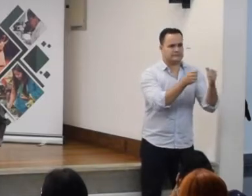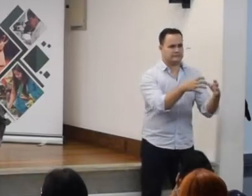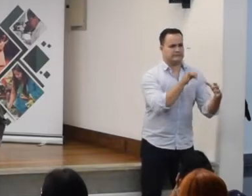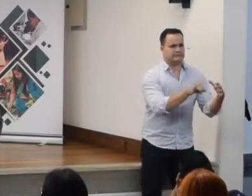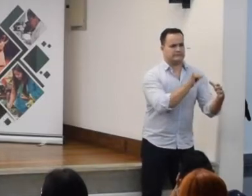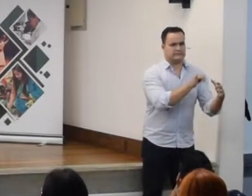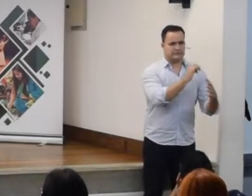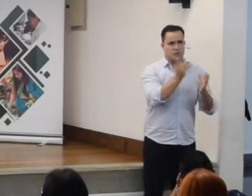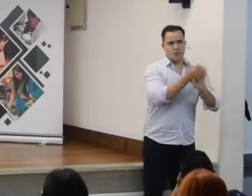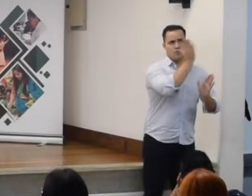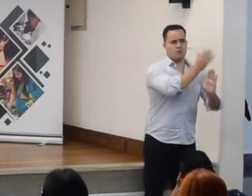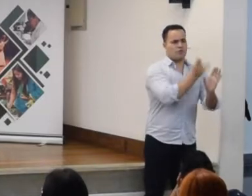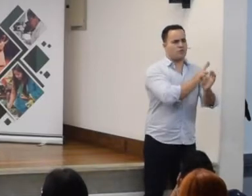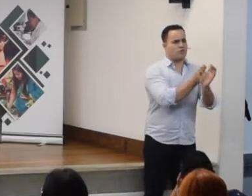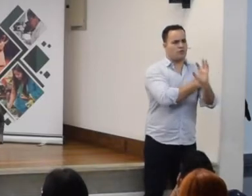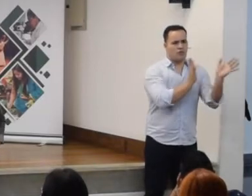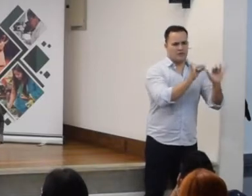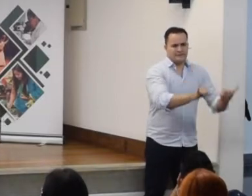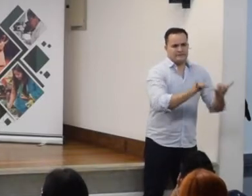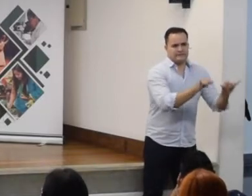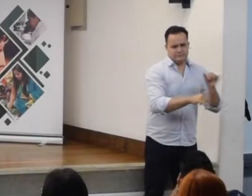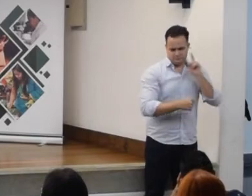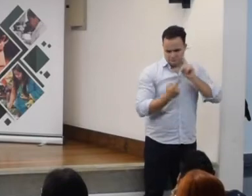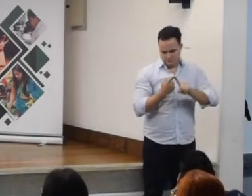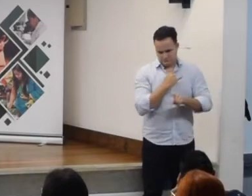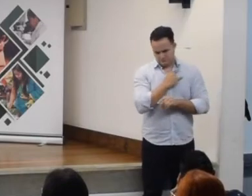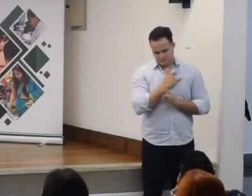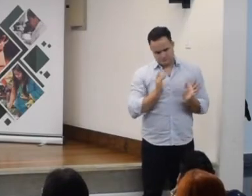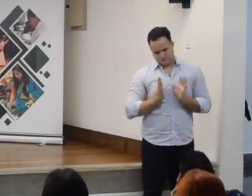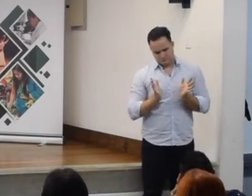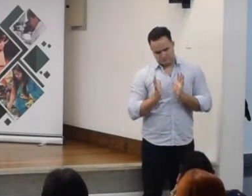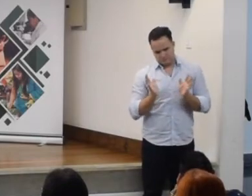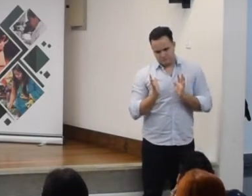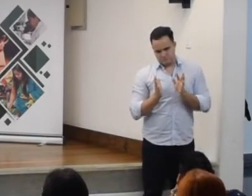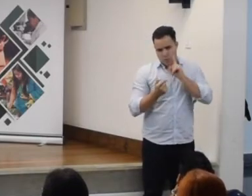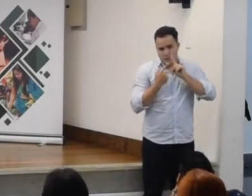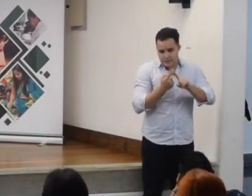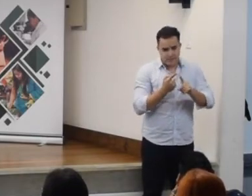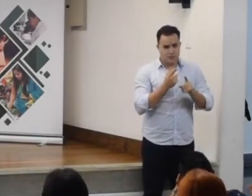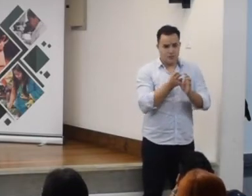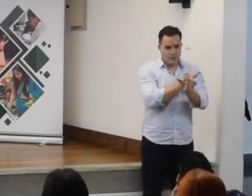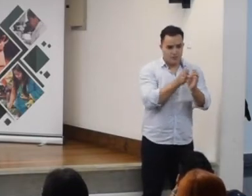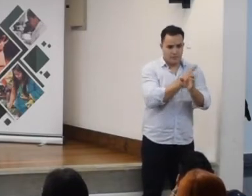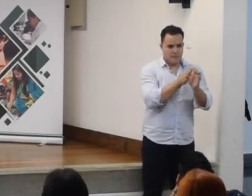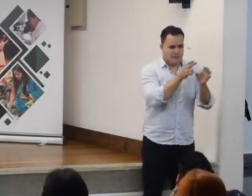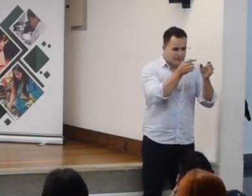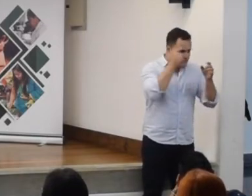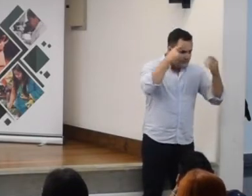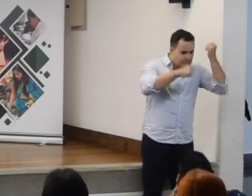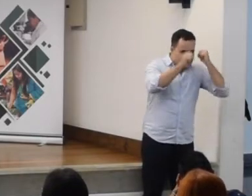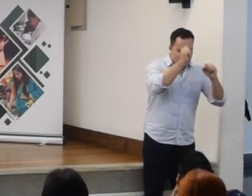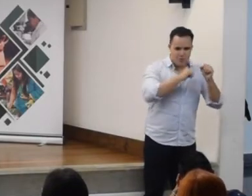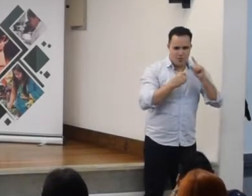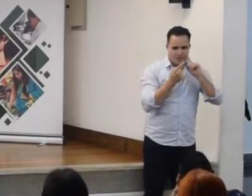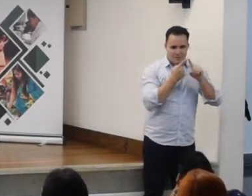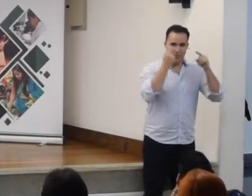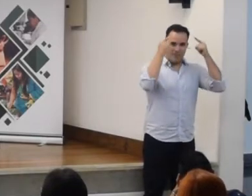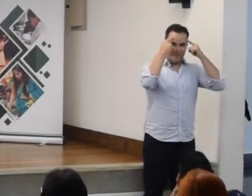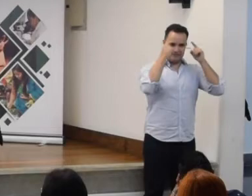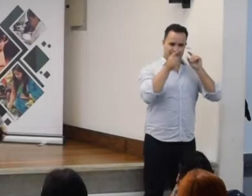sea, el asunto no es la deserción, el asunto es la permanencia. O sea,